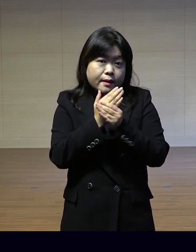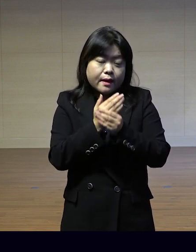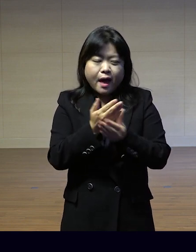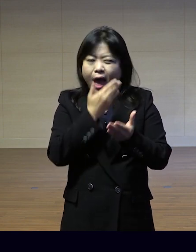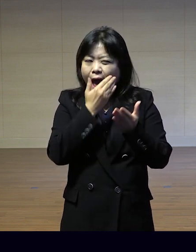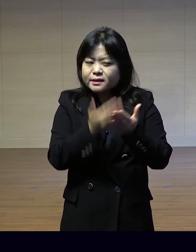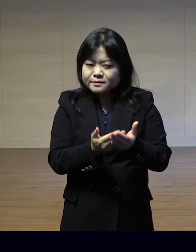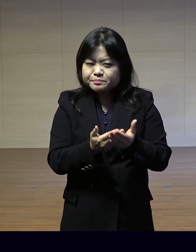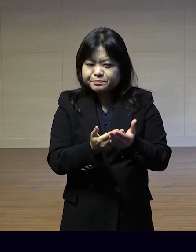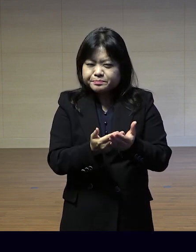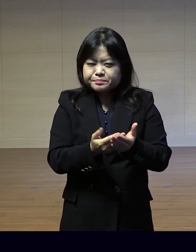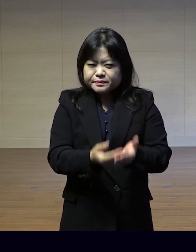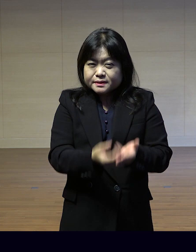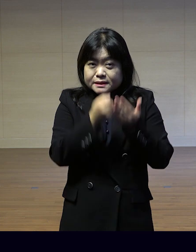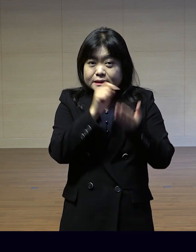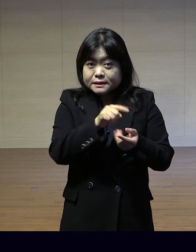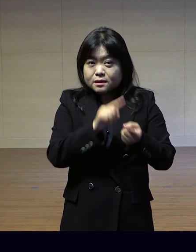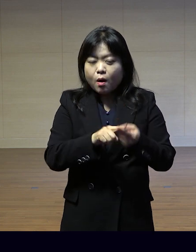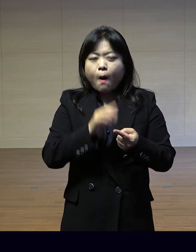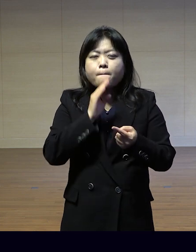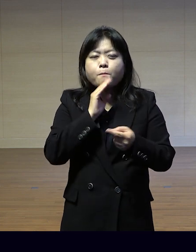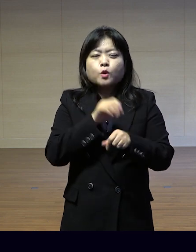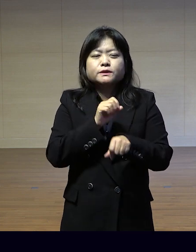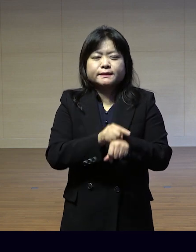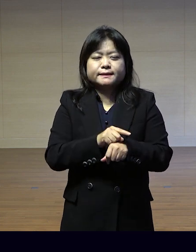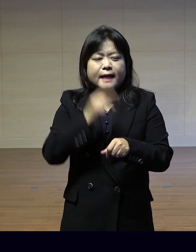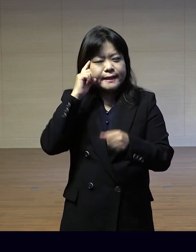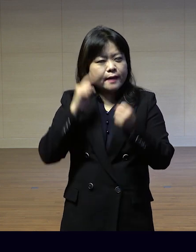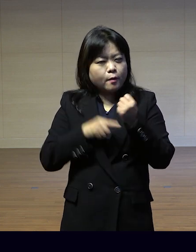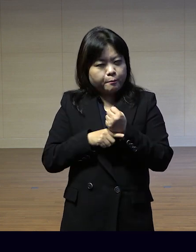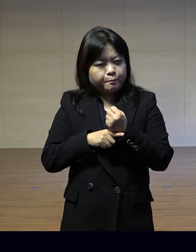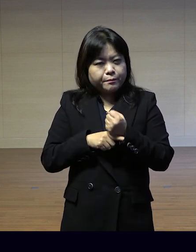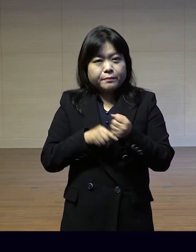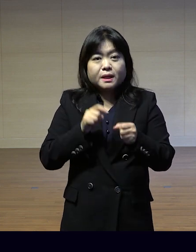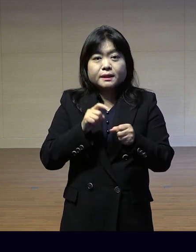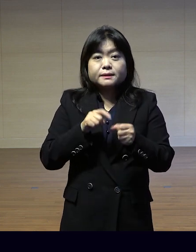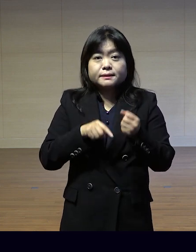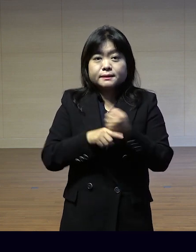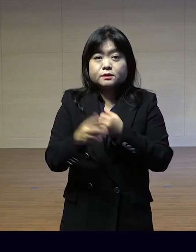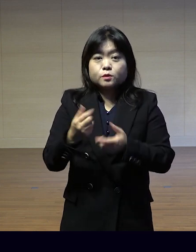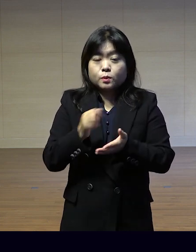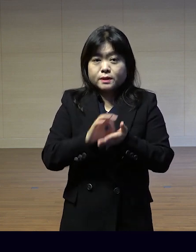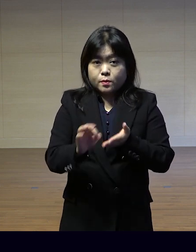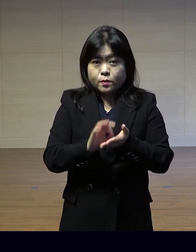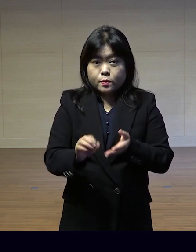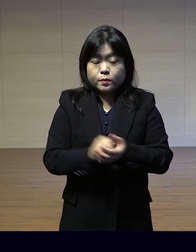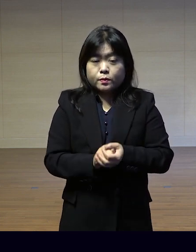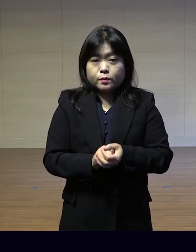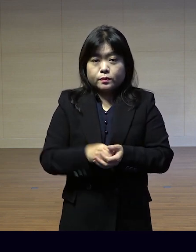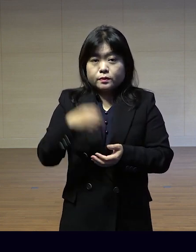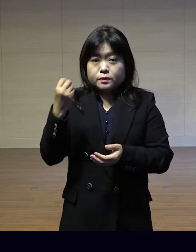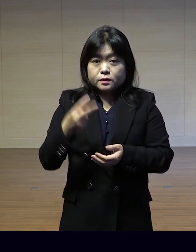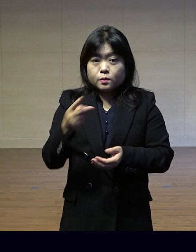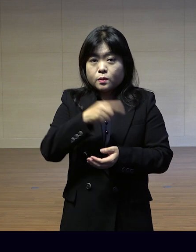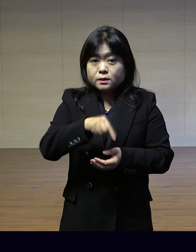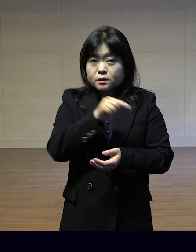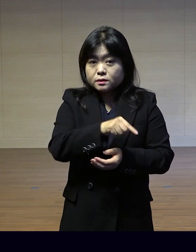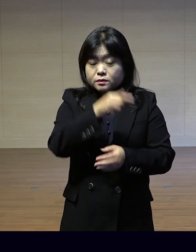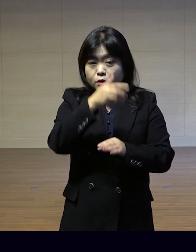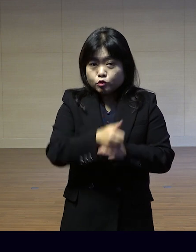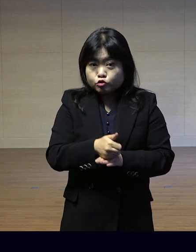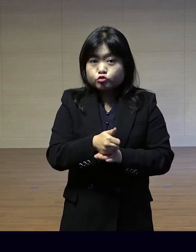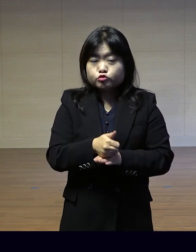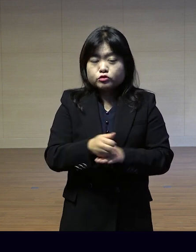것을 본질이란 개념이란 뜻으로 사용을 하거든요. 그리고 이제 그것은